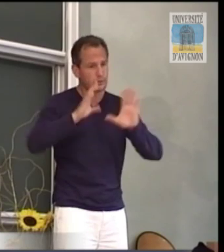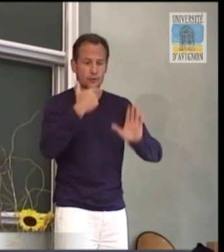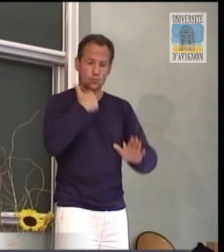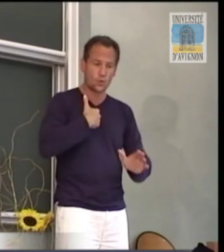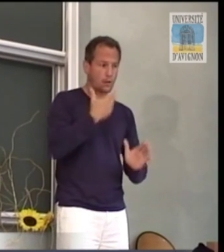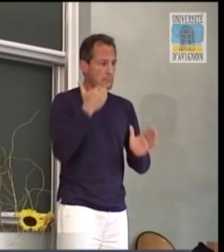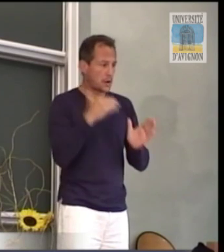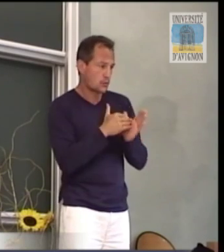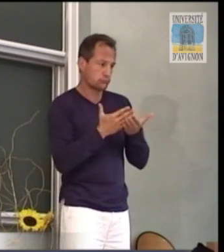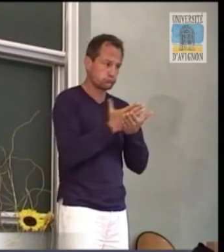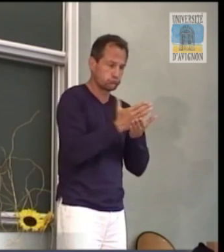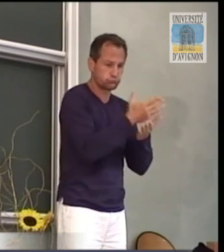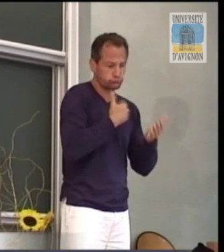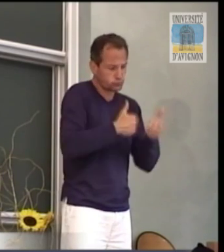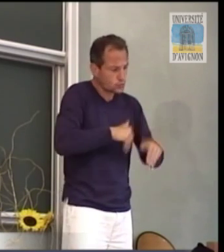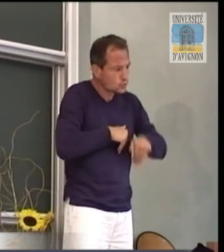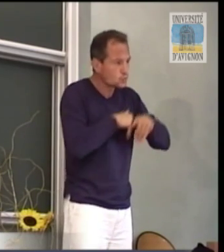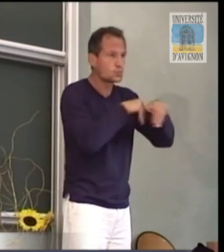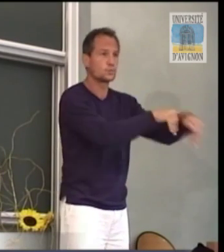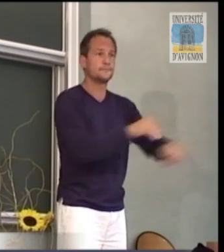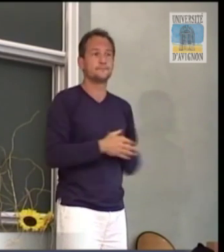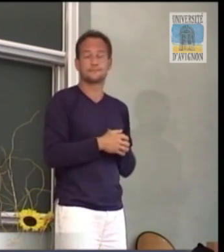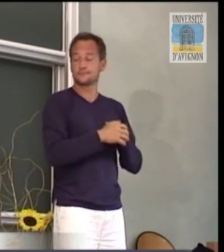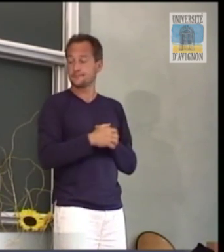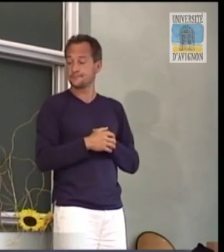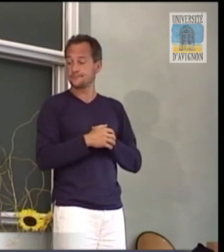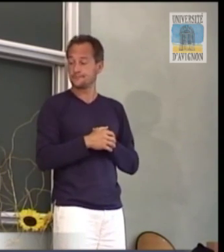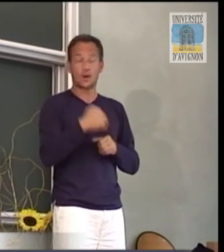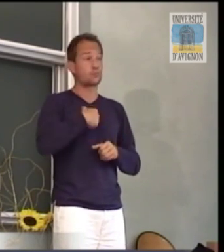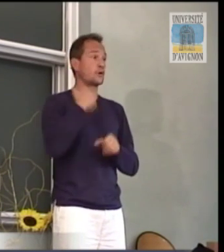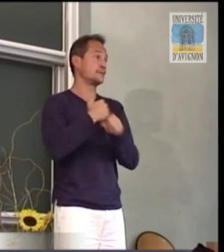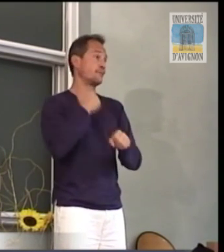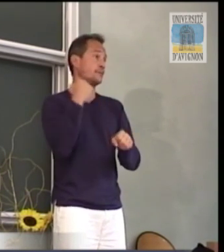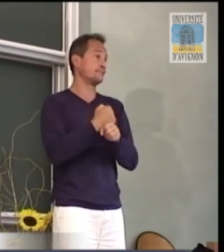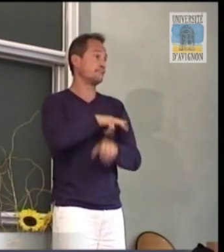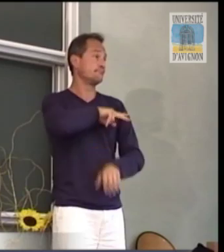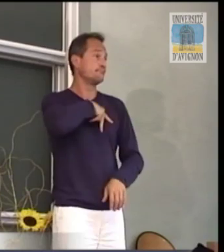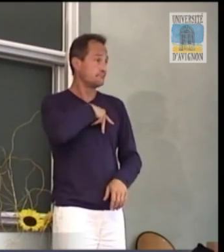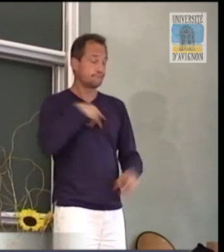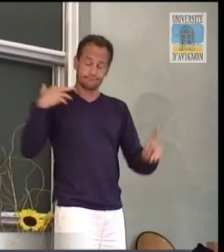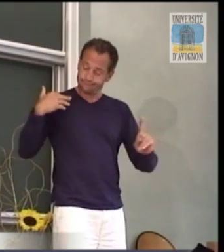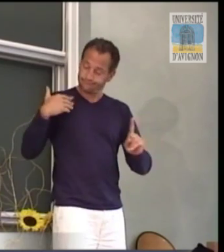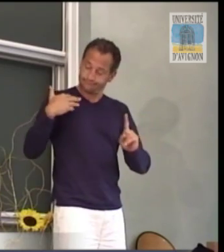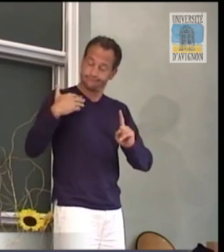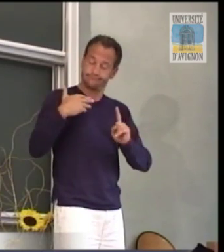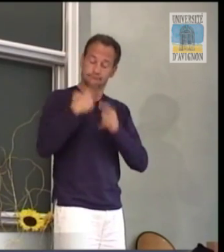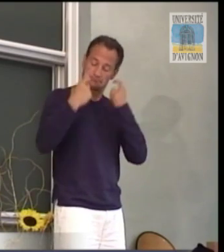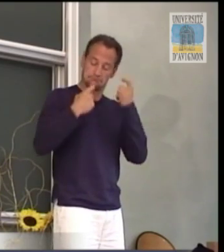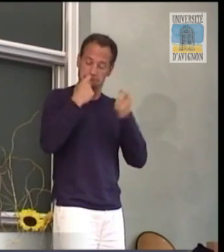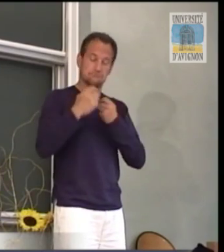peu les travaux que je mène et qui me conduit à cette réflexion et donc peut-être certainement à m'être dit qu'il fallait